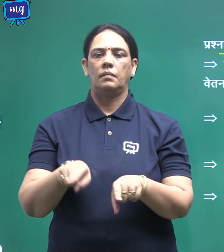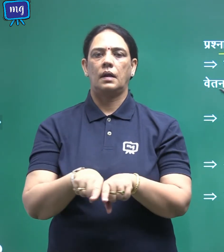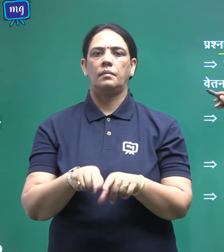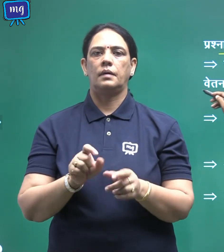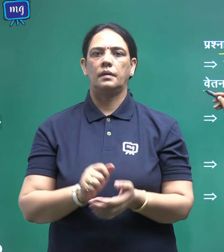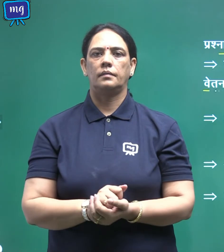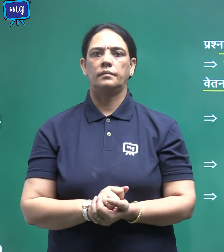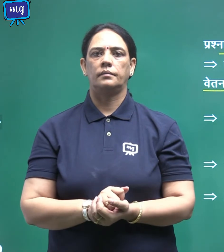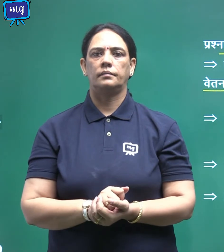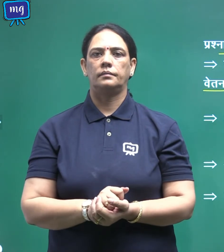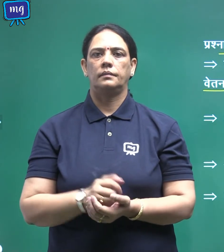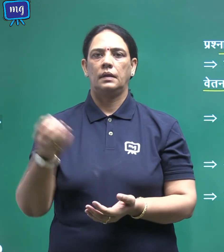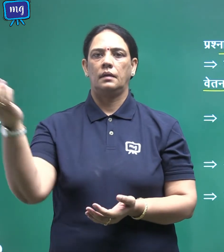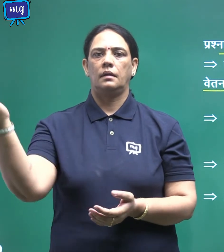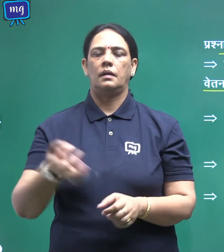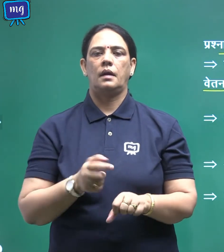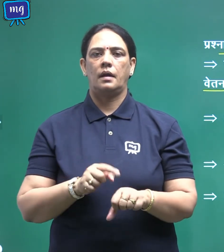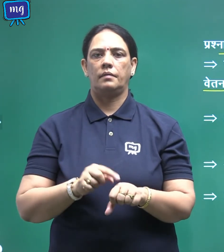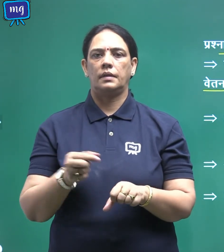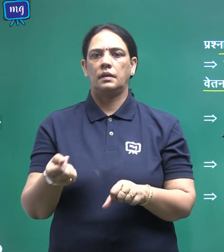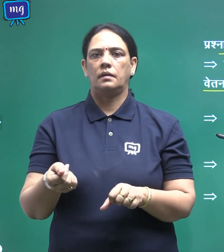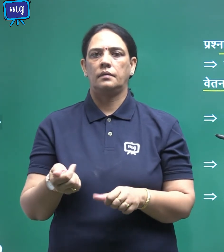बराबर नया वेतन